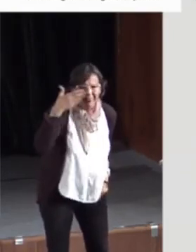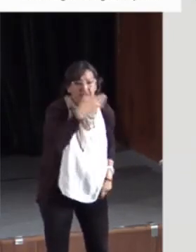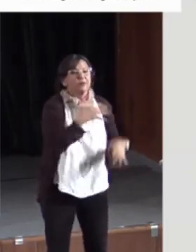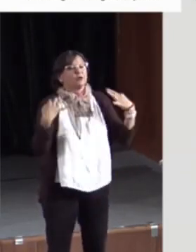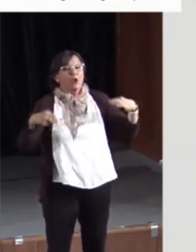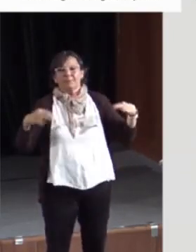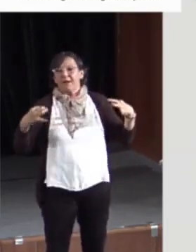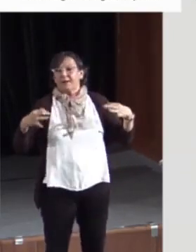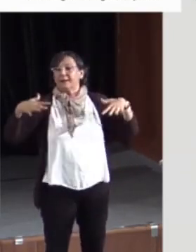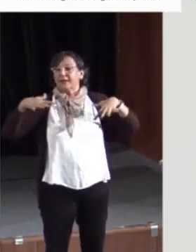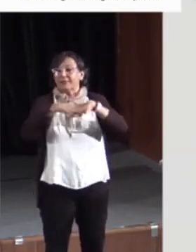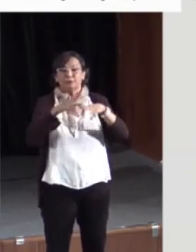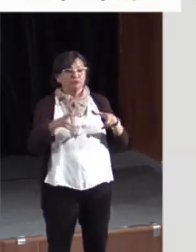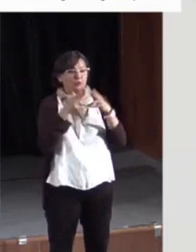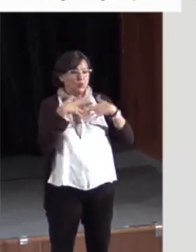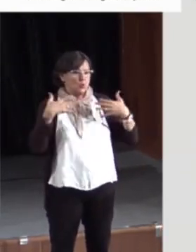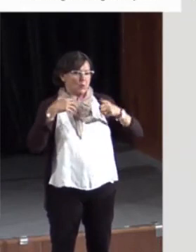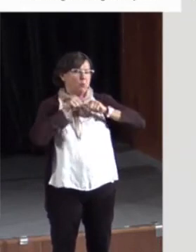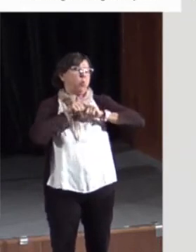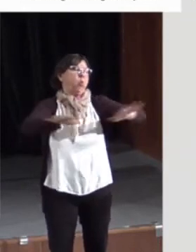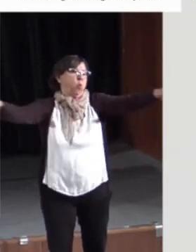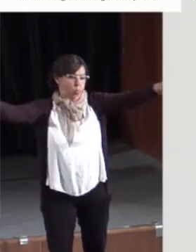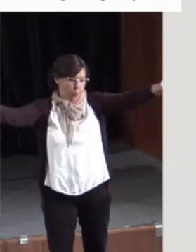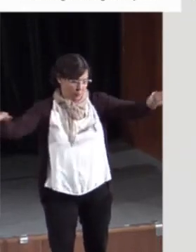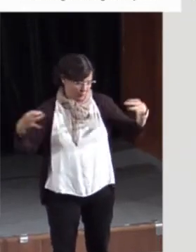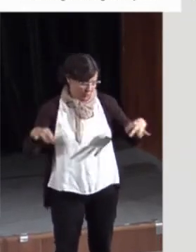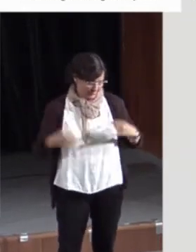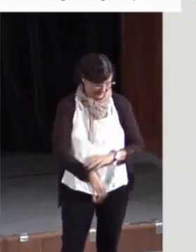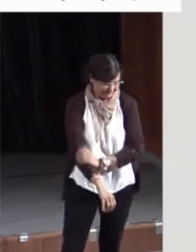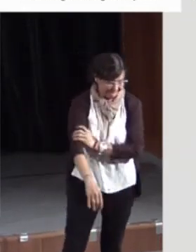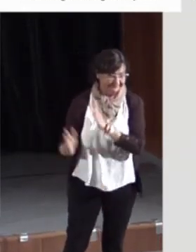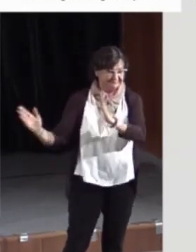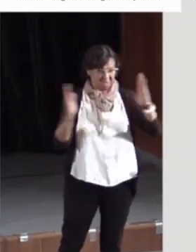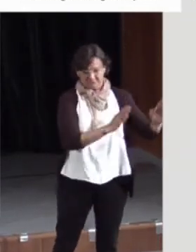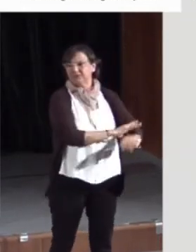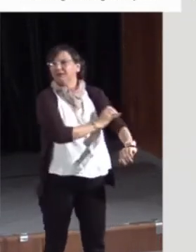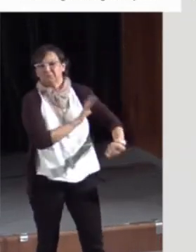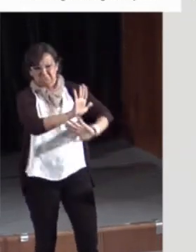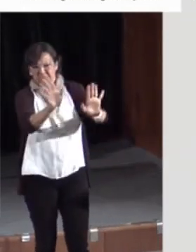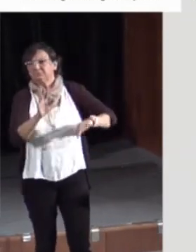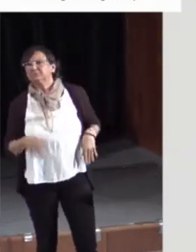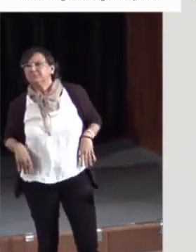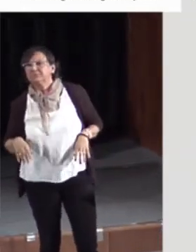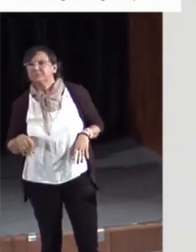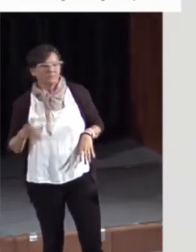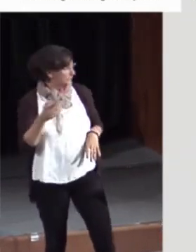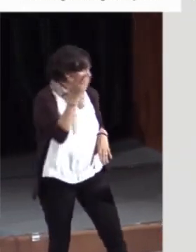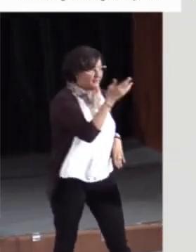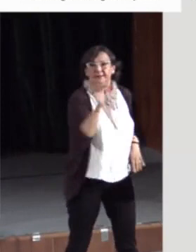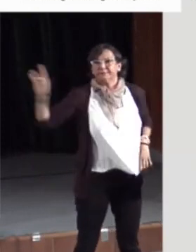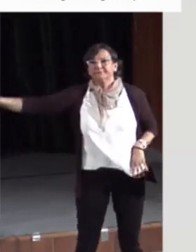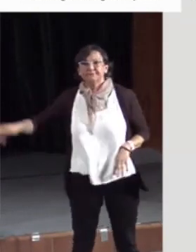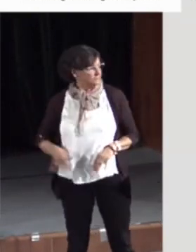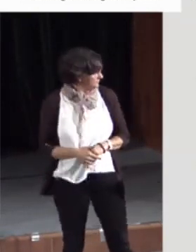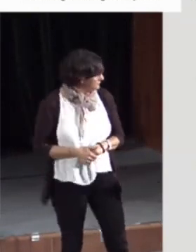invalidada por esta nueva construcción, de la que normalmente no somos muy conscientes. Y además el poder de las redes sociales que tienen para difundir